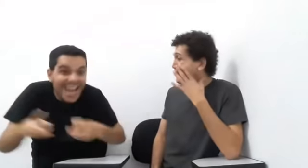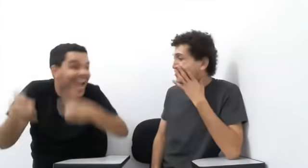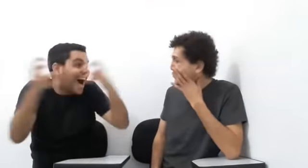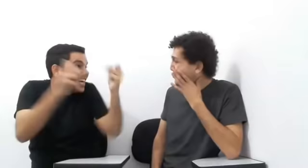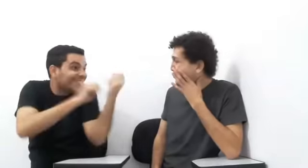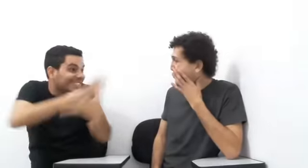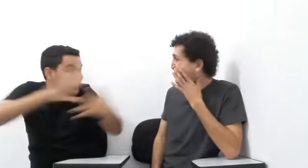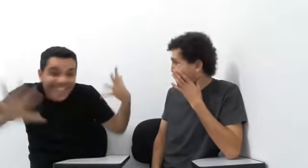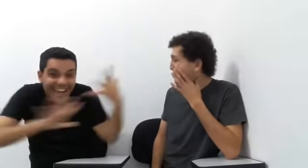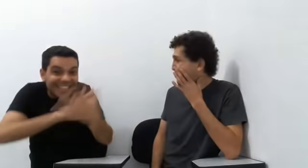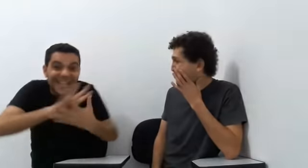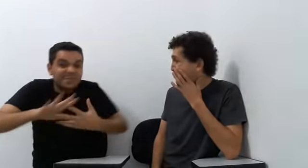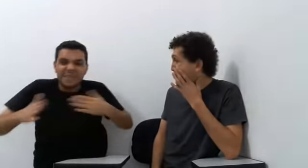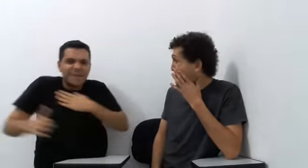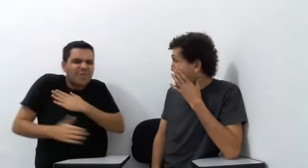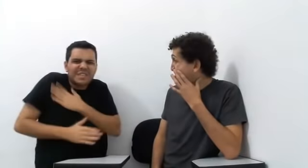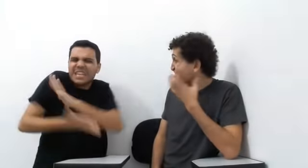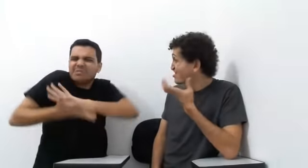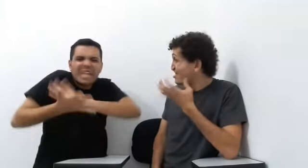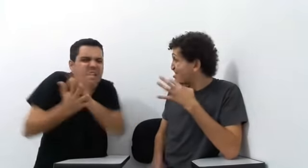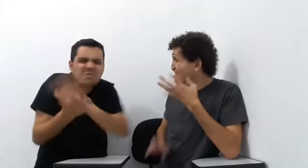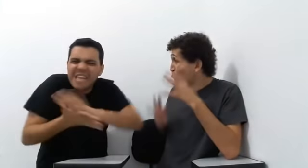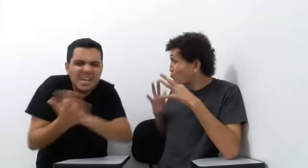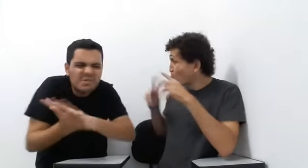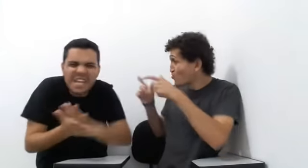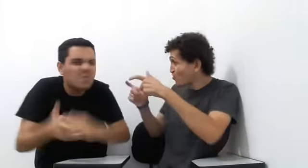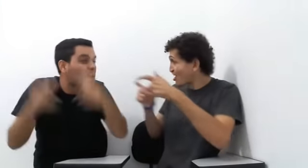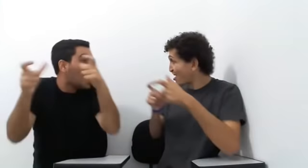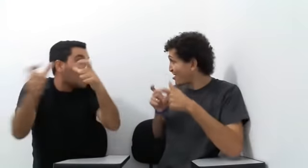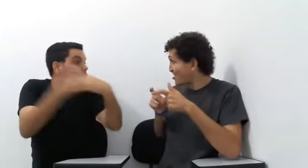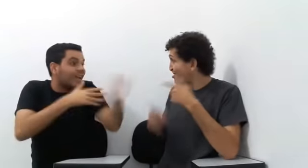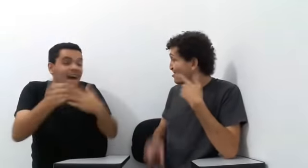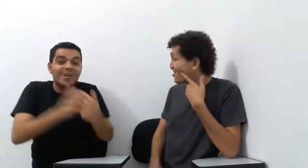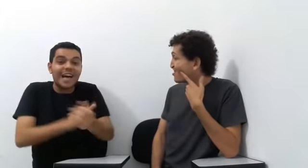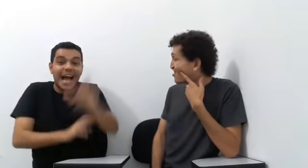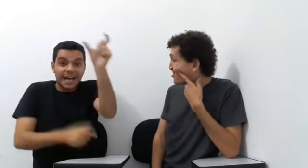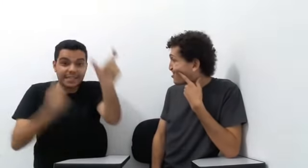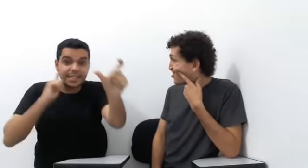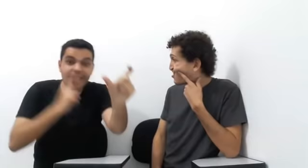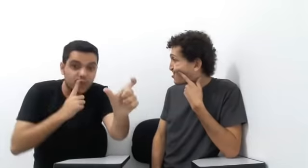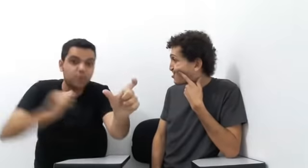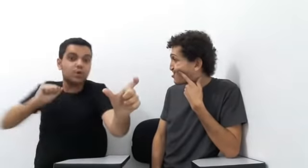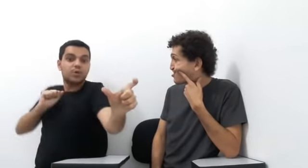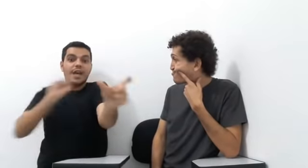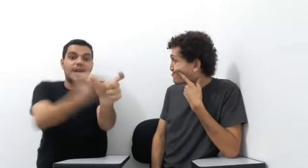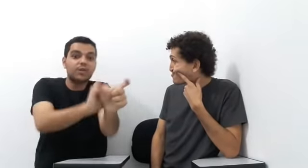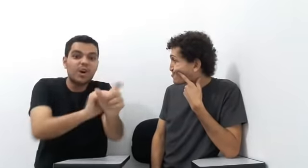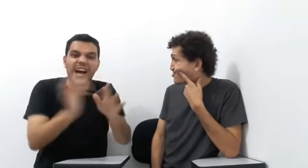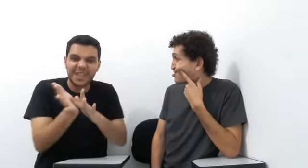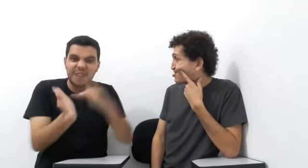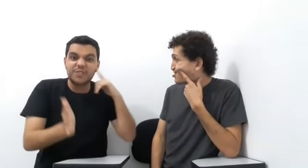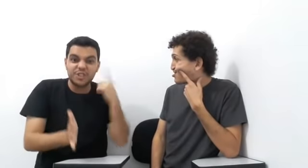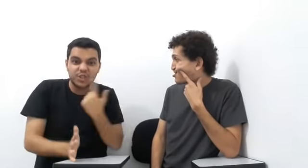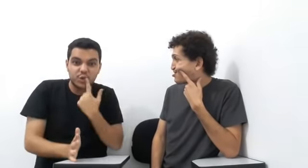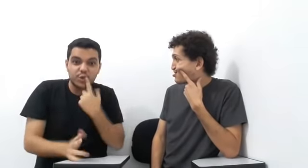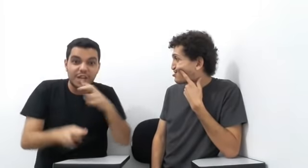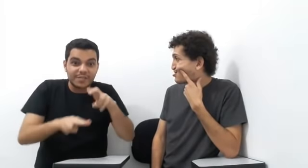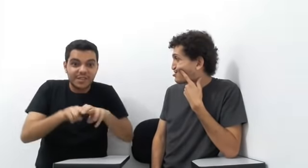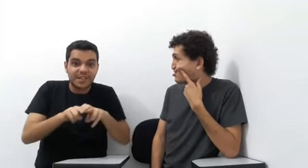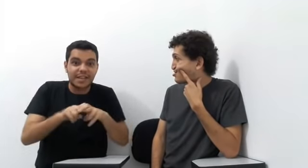a língua de sinais, sabe, sem preconceito nenhum. Qualquer lugar, assim, tem surdo. Eu tô lá, eu até fingia de surdo, às vezes eu sentava,